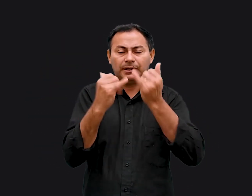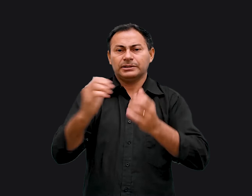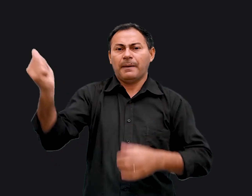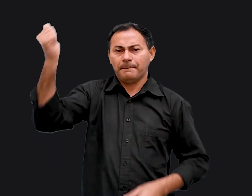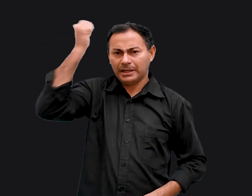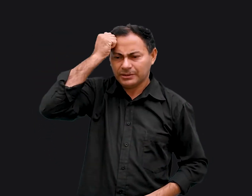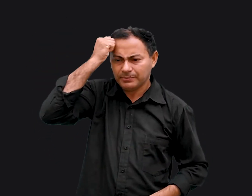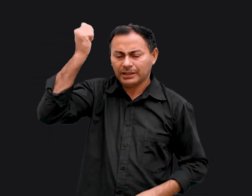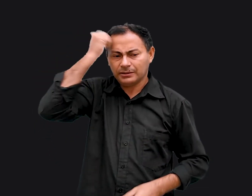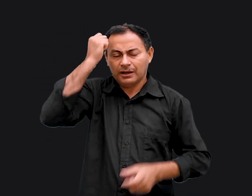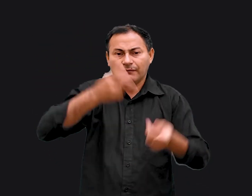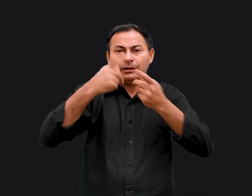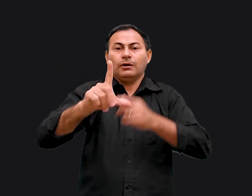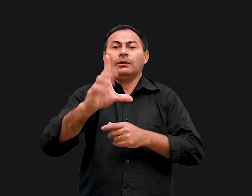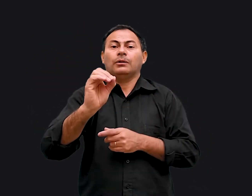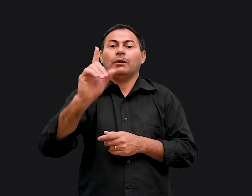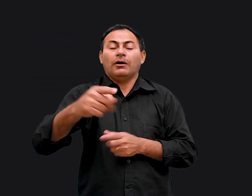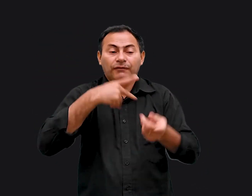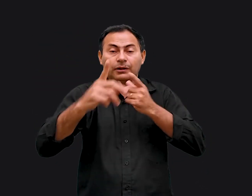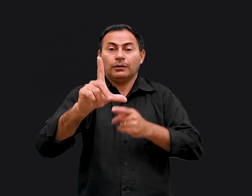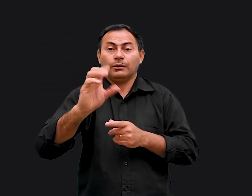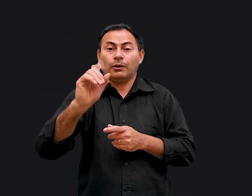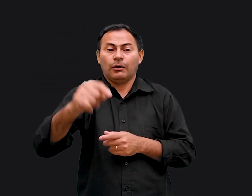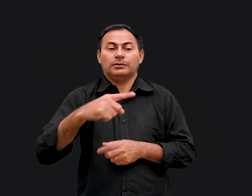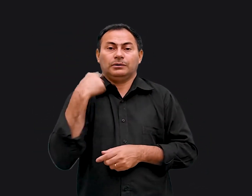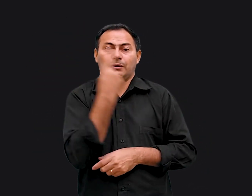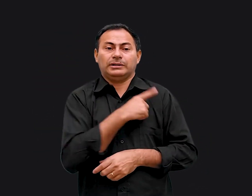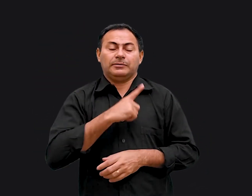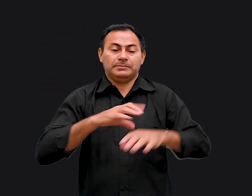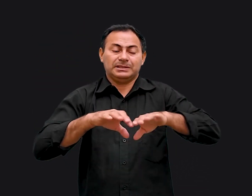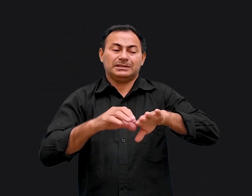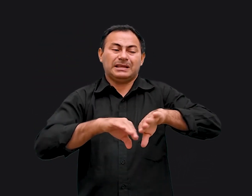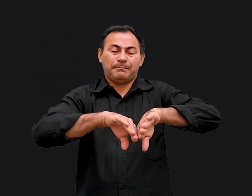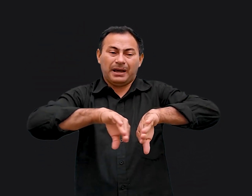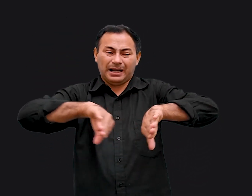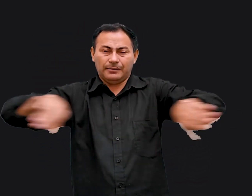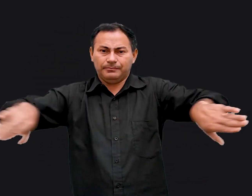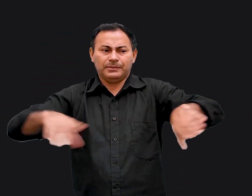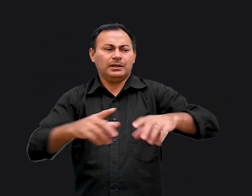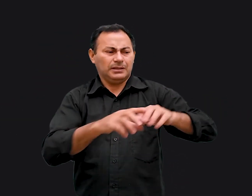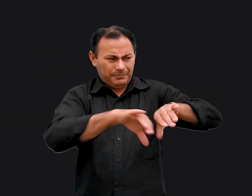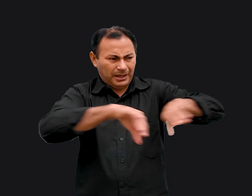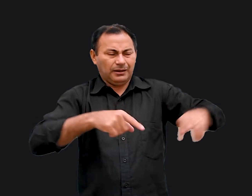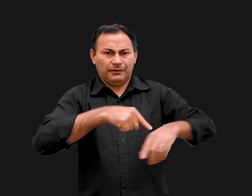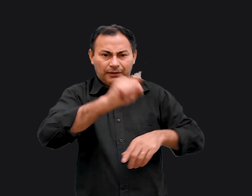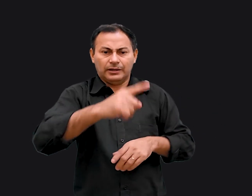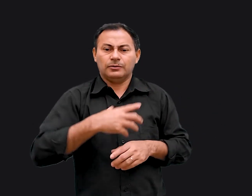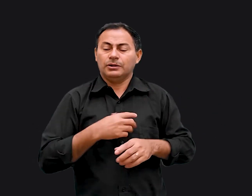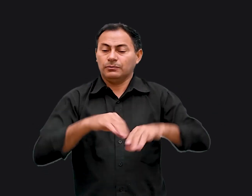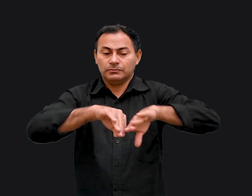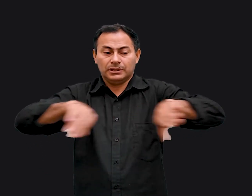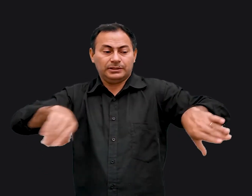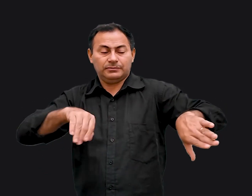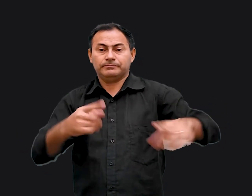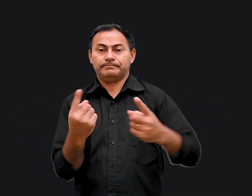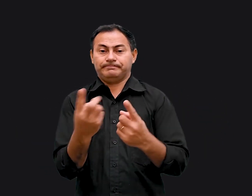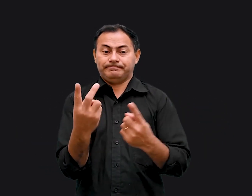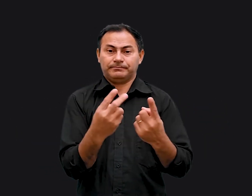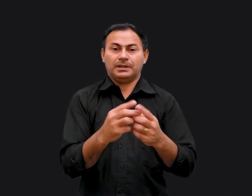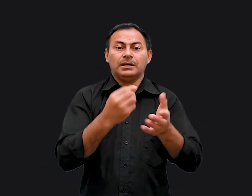de arrependimento, ele chamou Ló e disse: Ló, nós temos que nos separar. Separa-te de mim, porque eu vou me separar de ti. Está